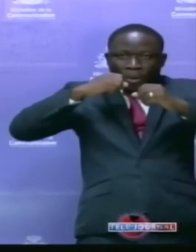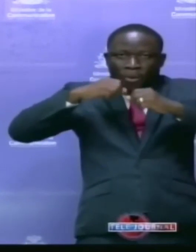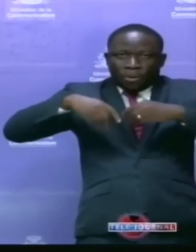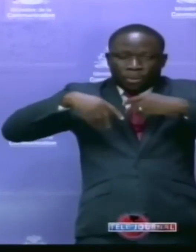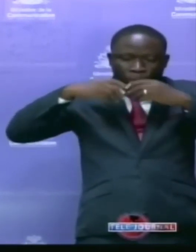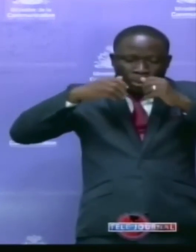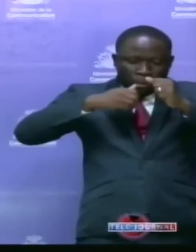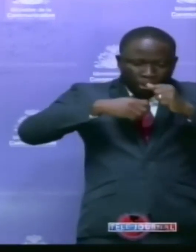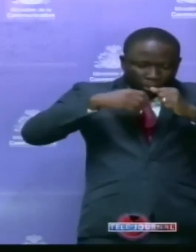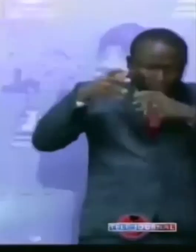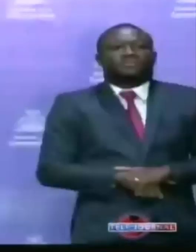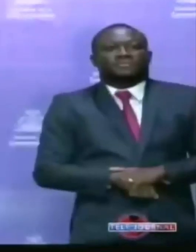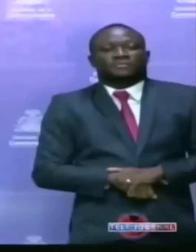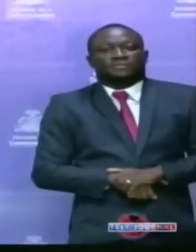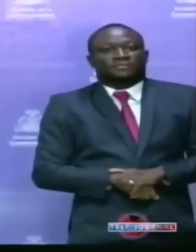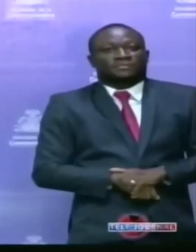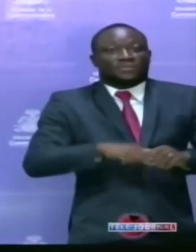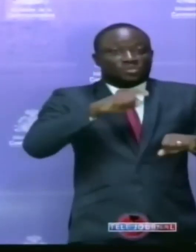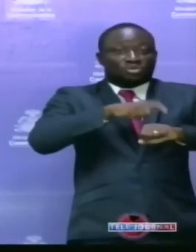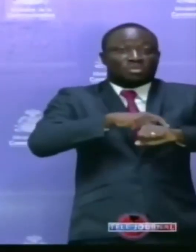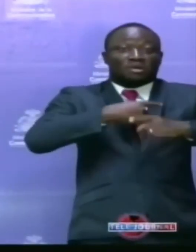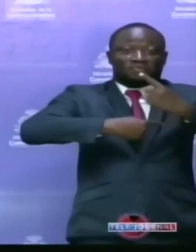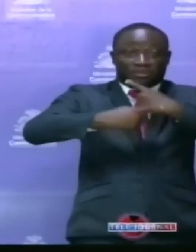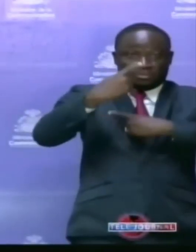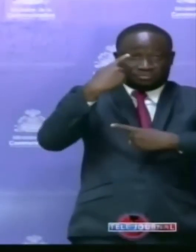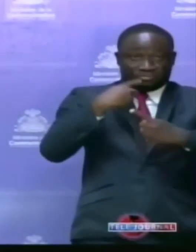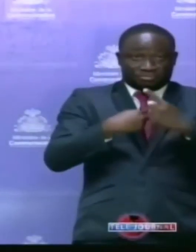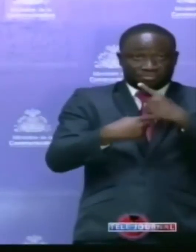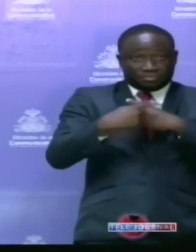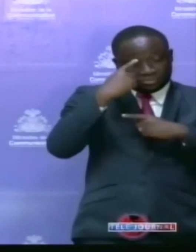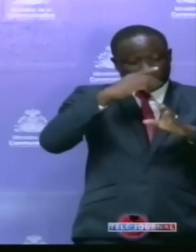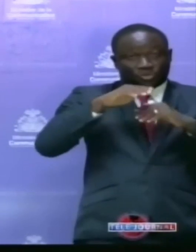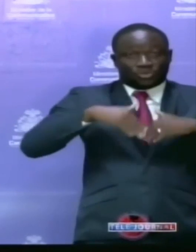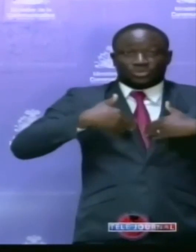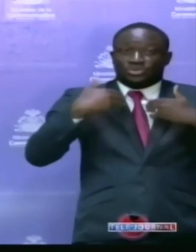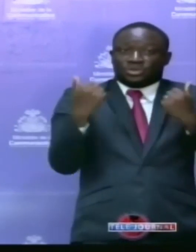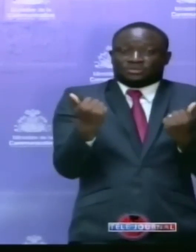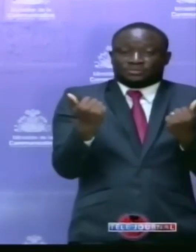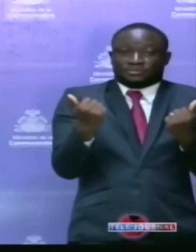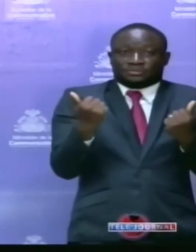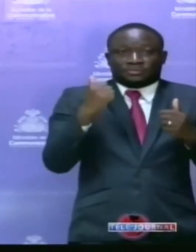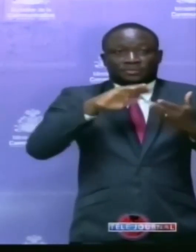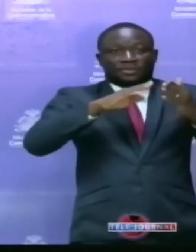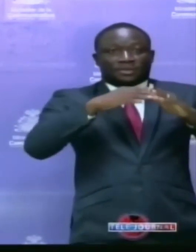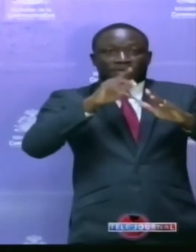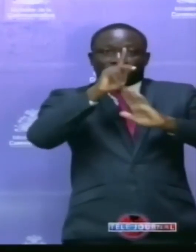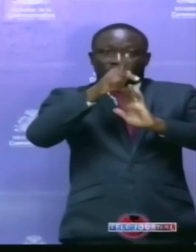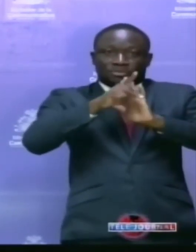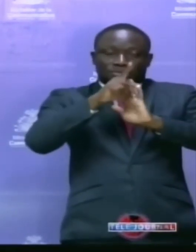de le besoin pour là. Maman a dit, pour tout jeune qui n'a pas été